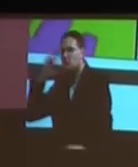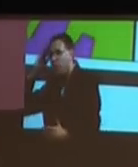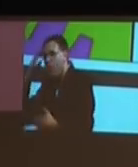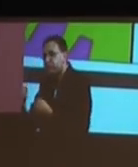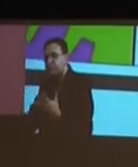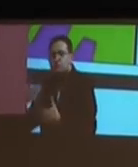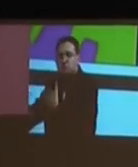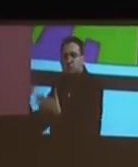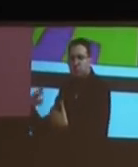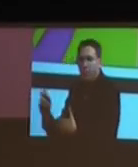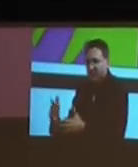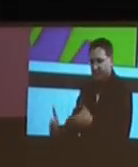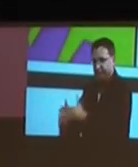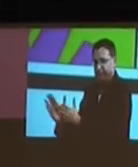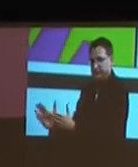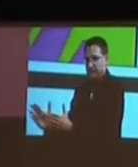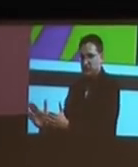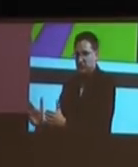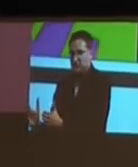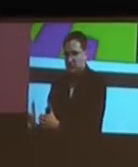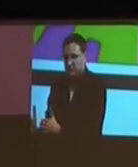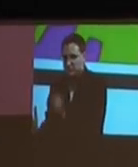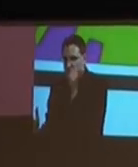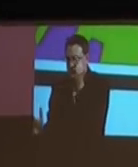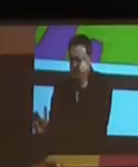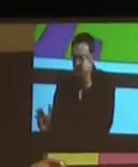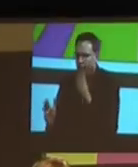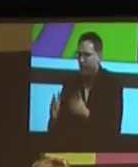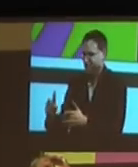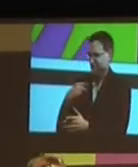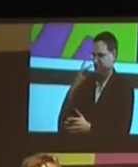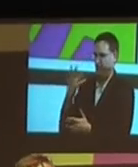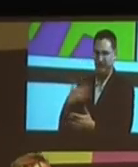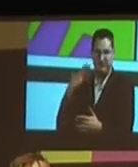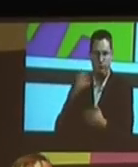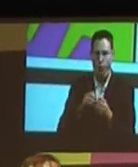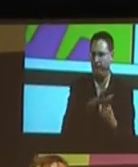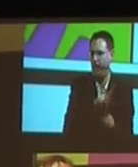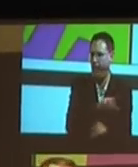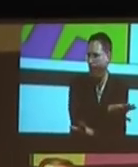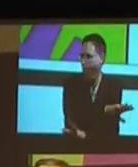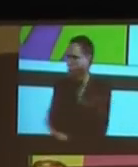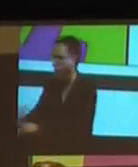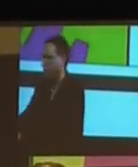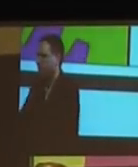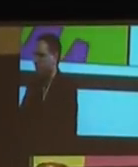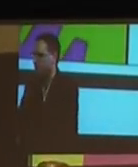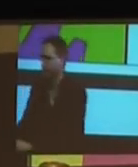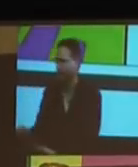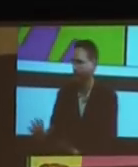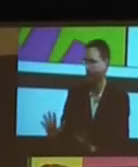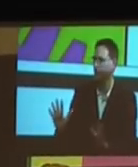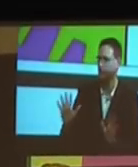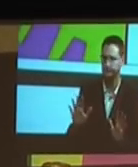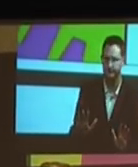das in keinster Weise der richtige Weg ist. Des Weiteren werden meiner Ansicht nach Kinder wirklich sehr früh abgefischt,